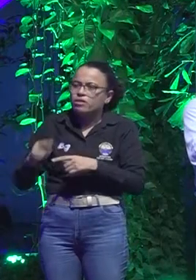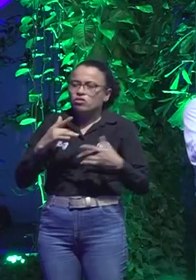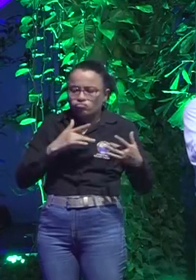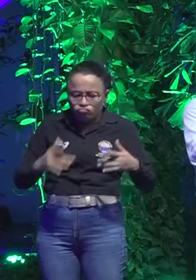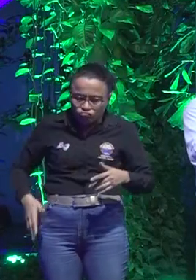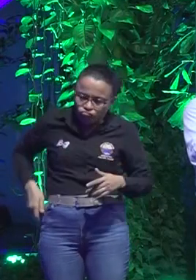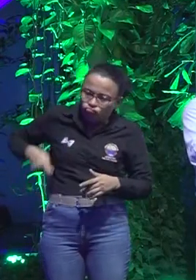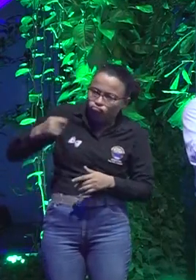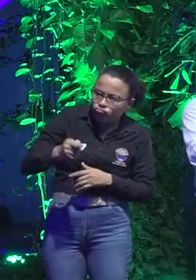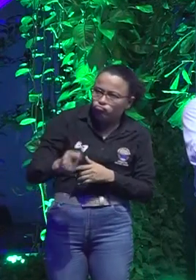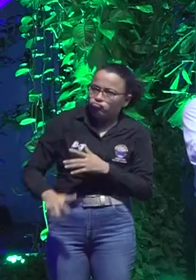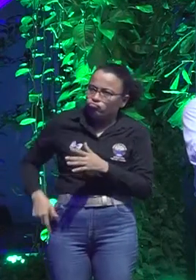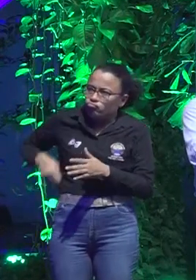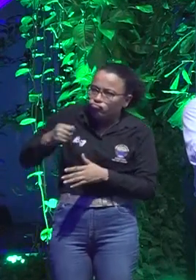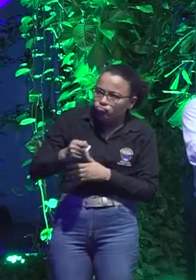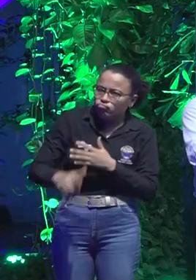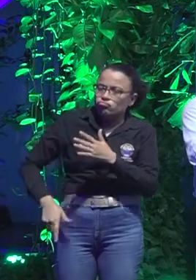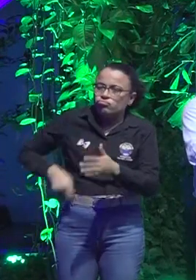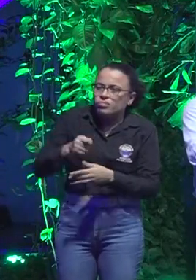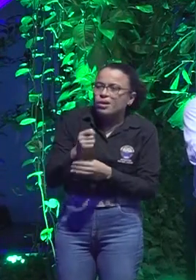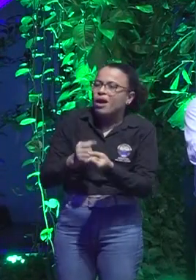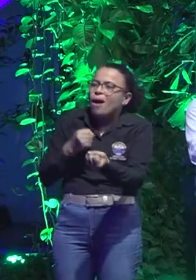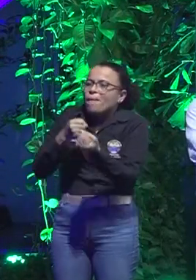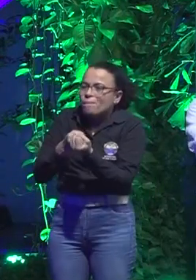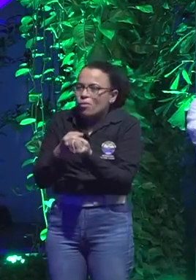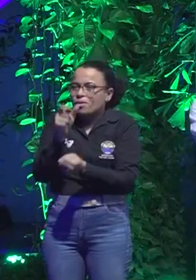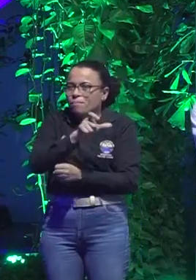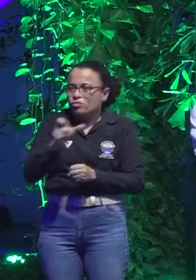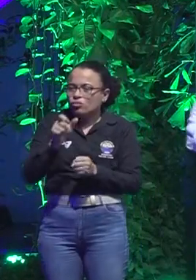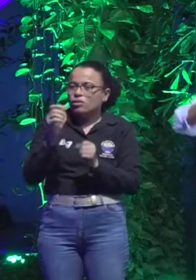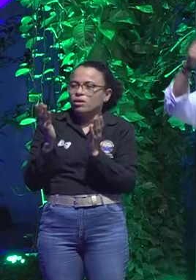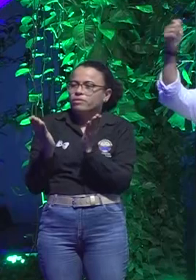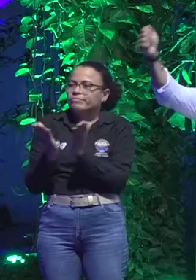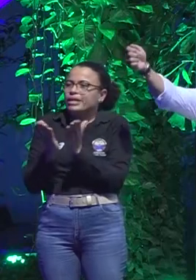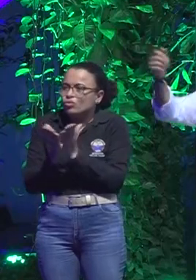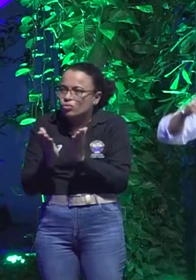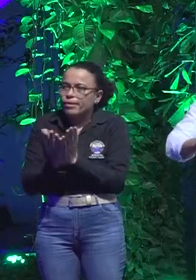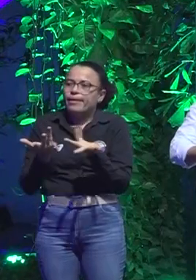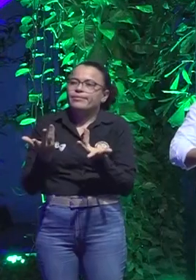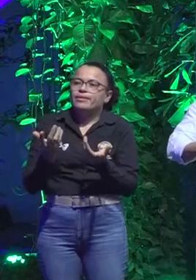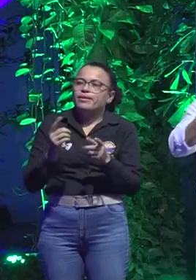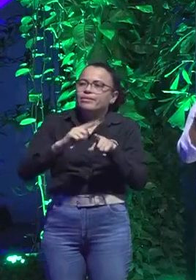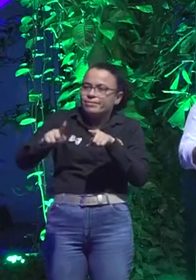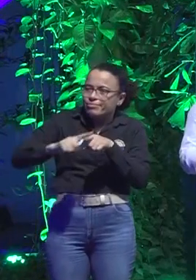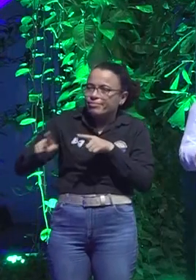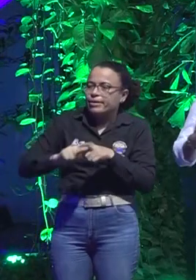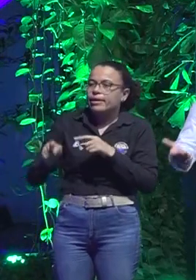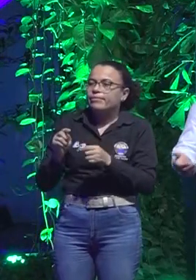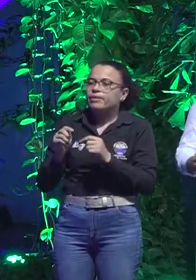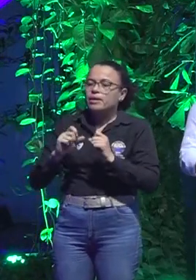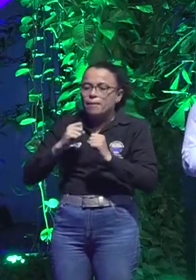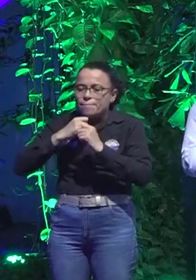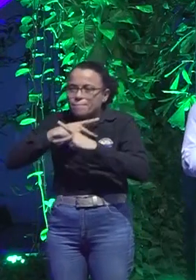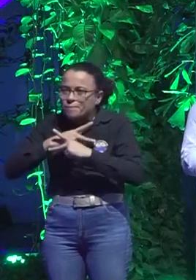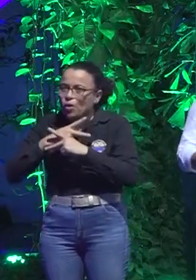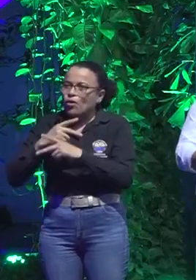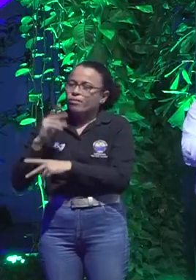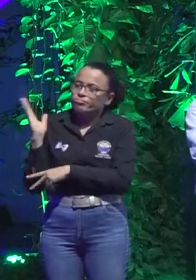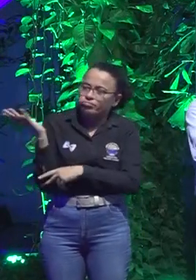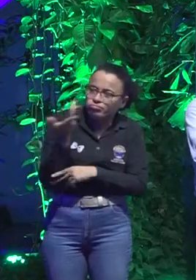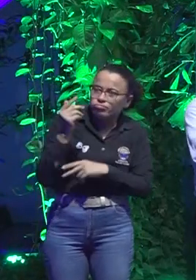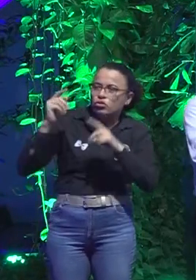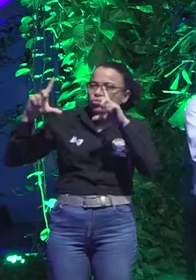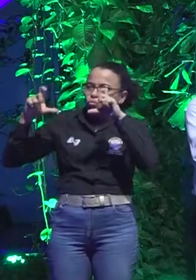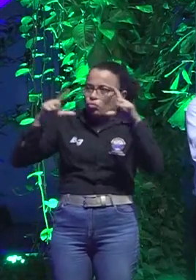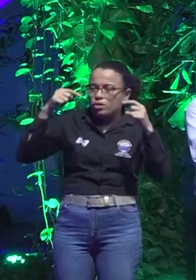estudiantes que perdieron su trabajo. Trabajaban uno de mesero, otro en el turismo. Y en pandemia, ¿de qué vivían? ¿Qué